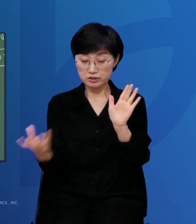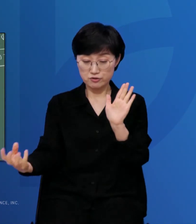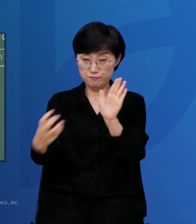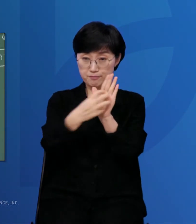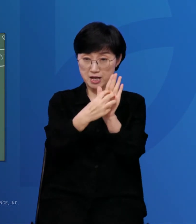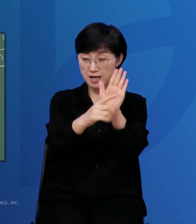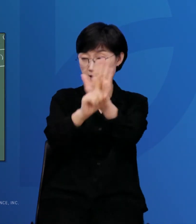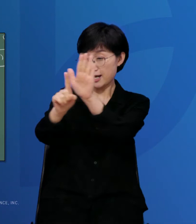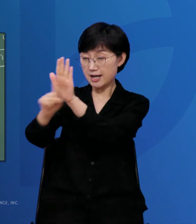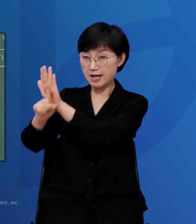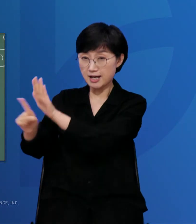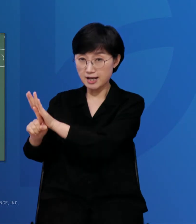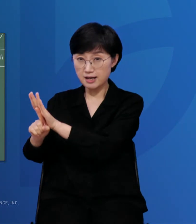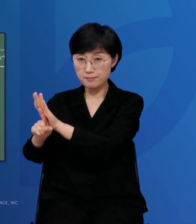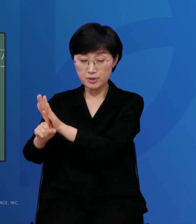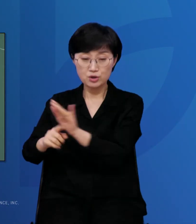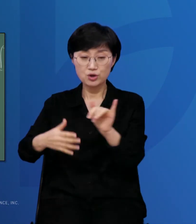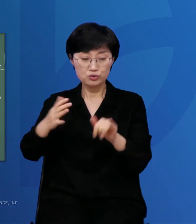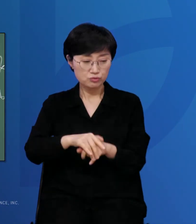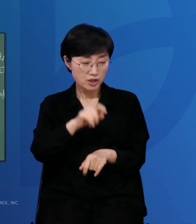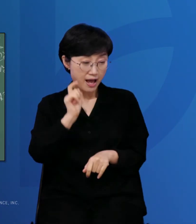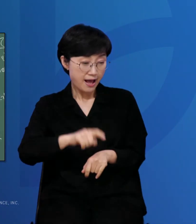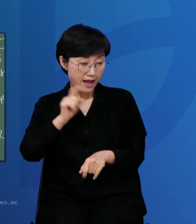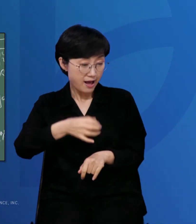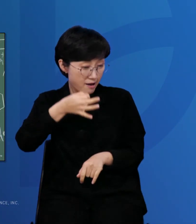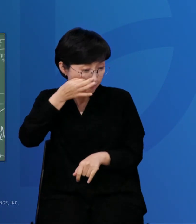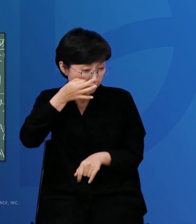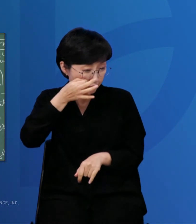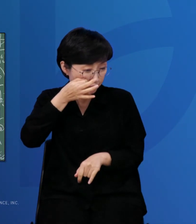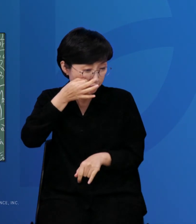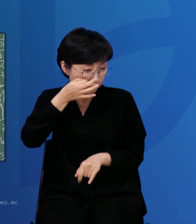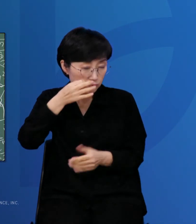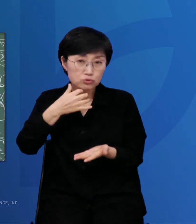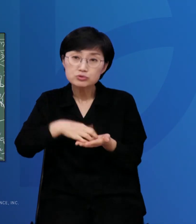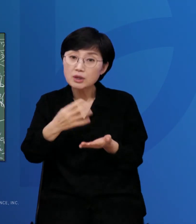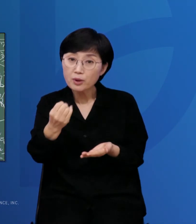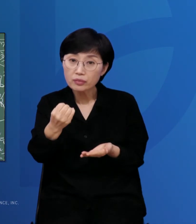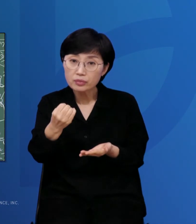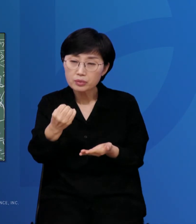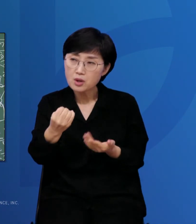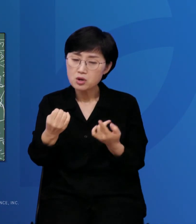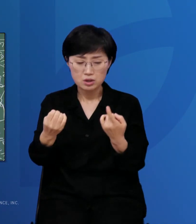놀랄 일이라 수십억이 그 지금 들어가가지고 그걸 봤다니까요.